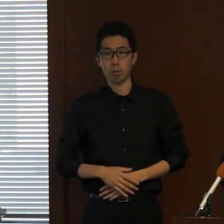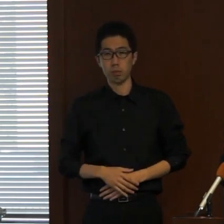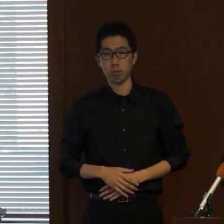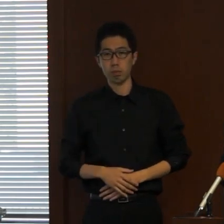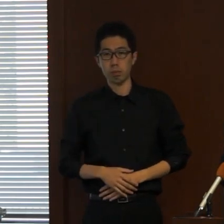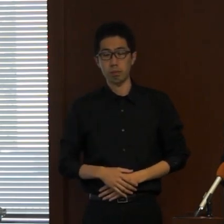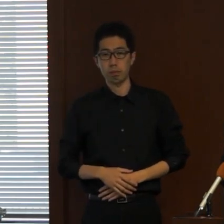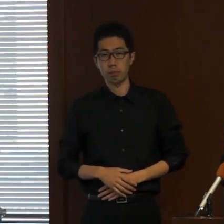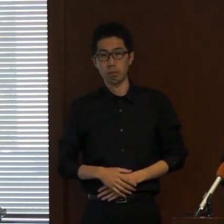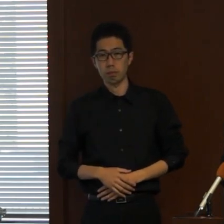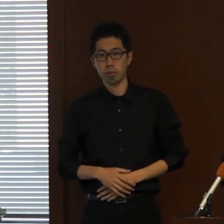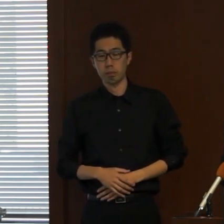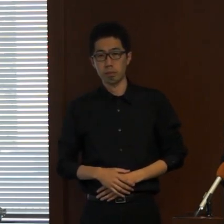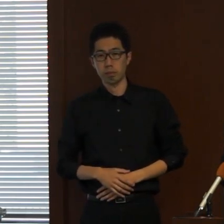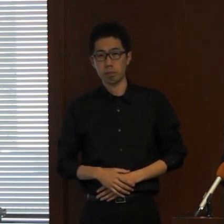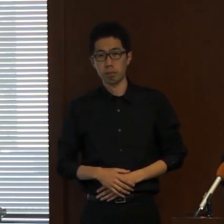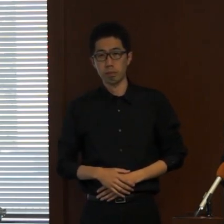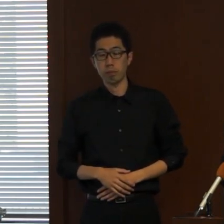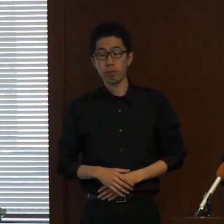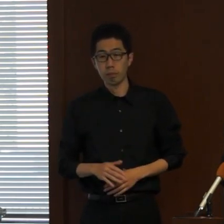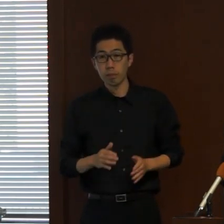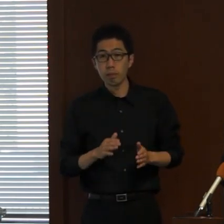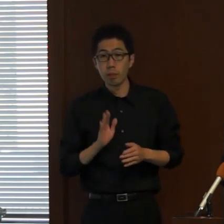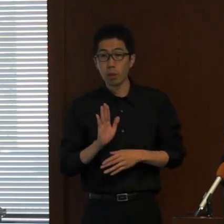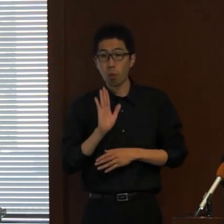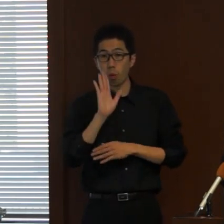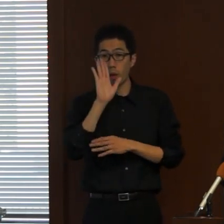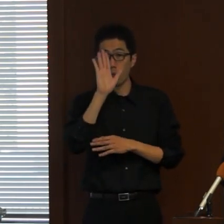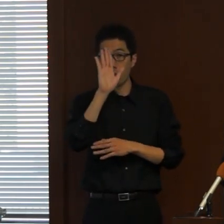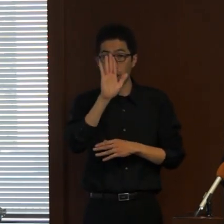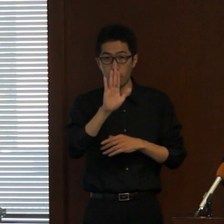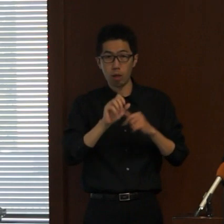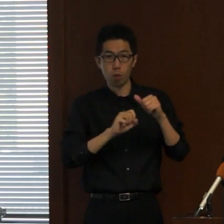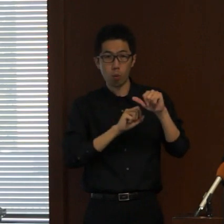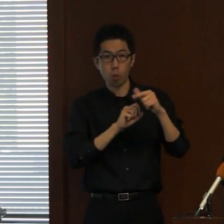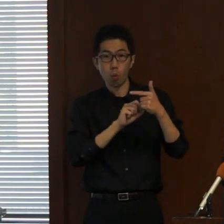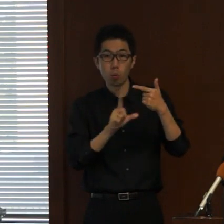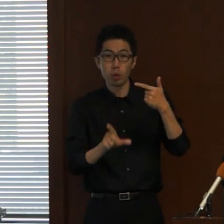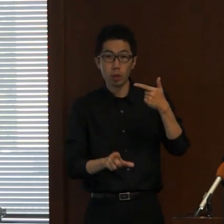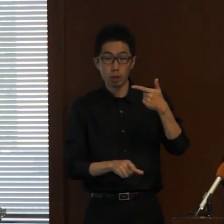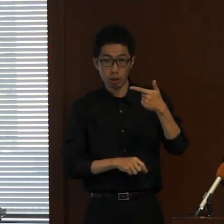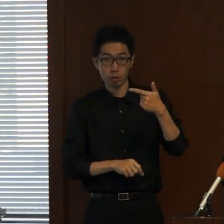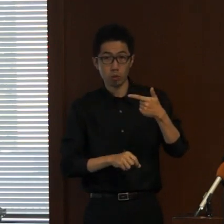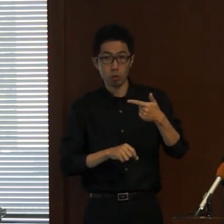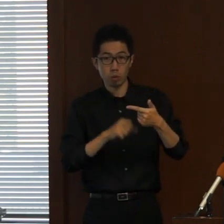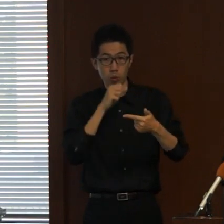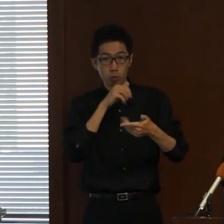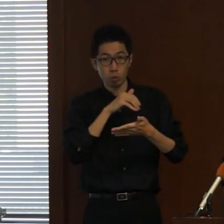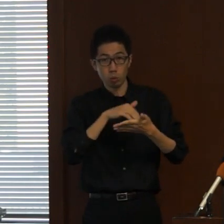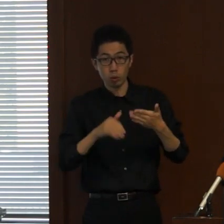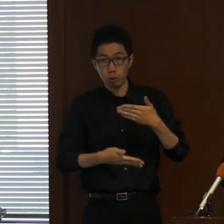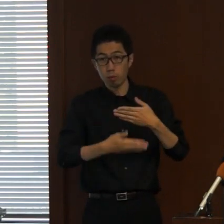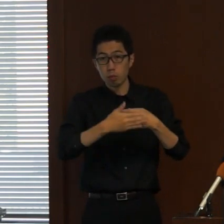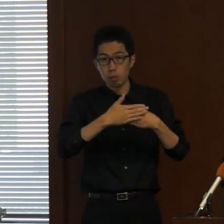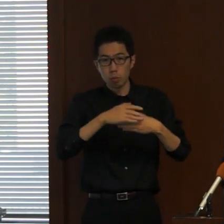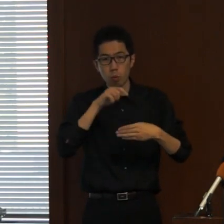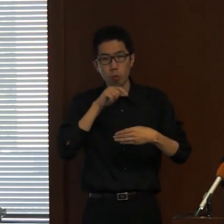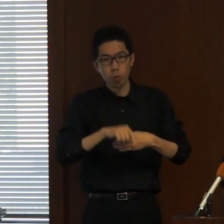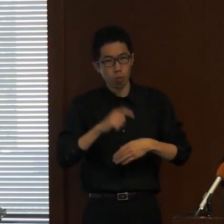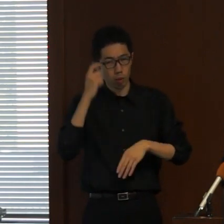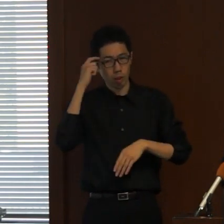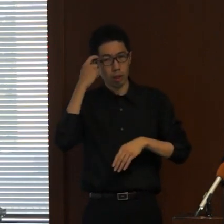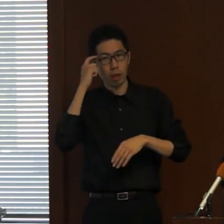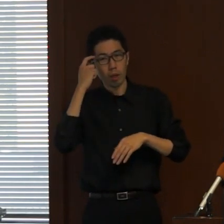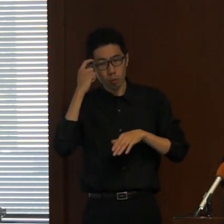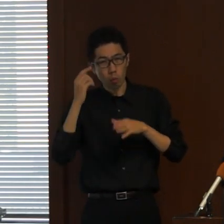ですのでこれから6月の部分も考えていくと、それでは足りないというイメージ